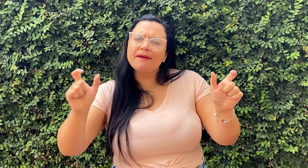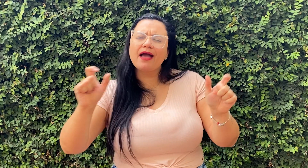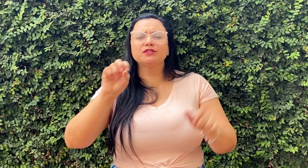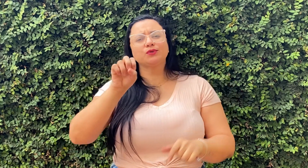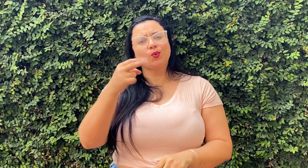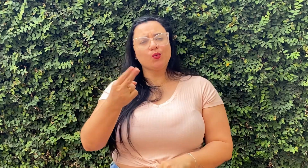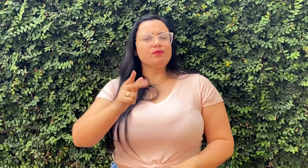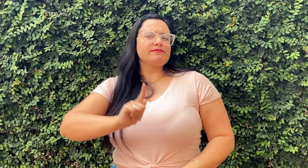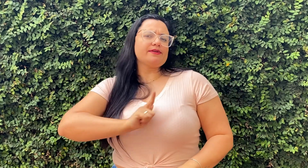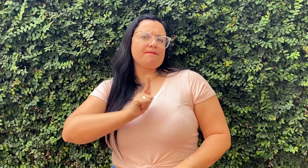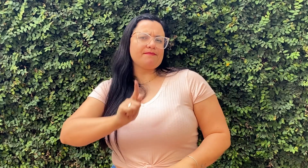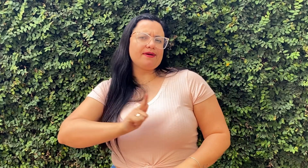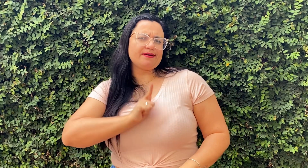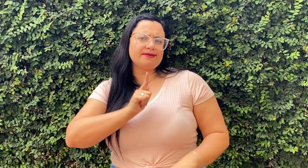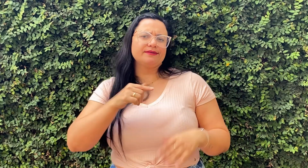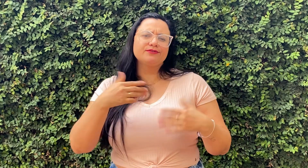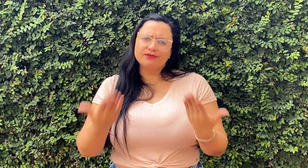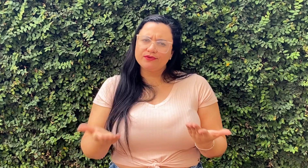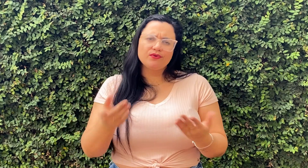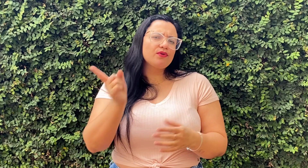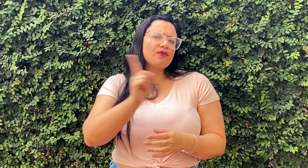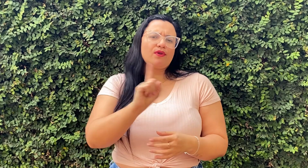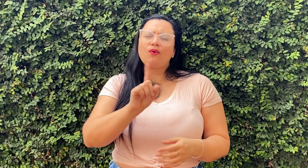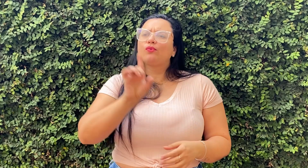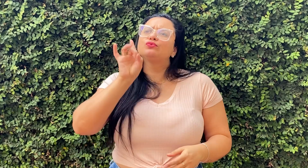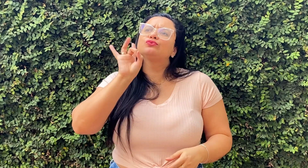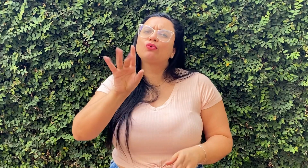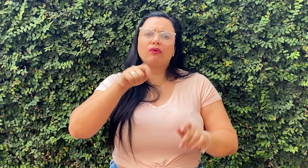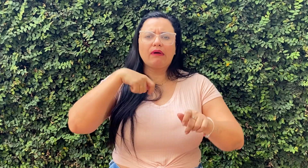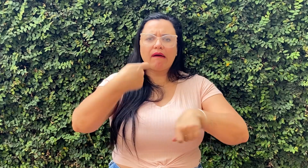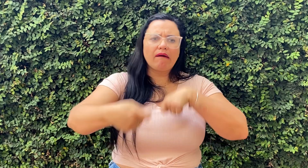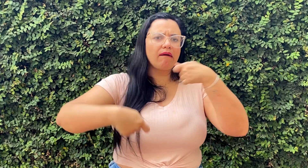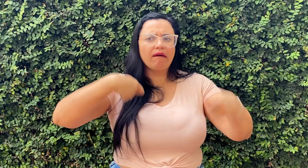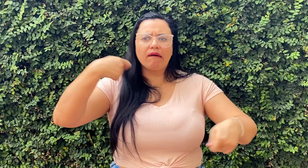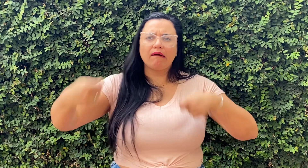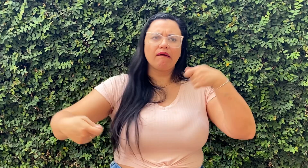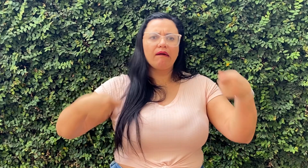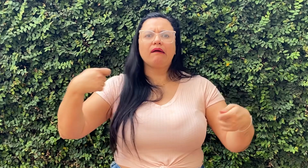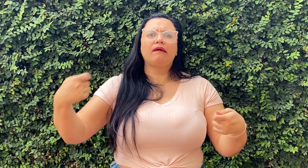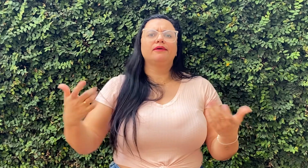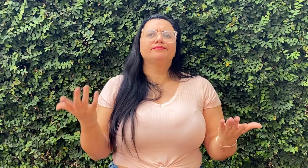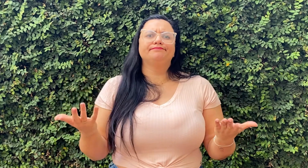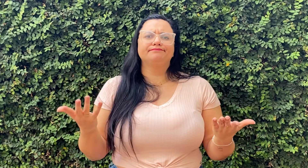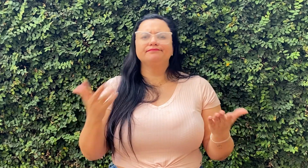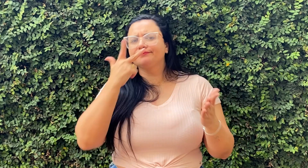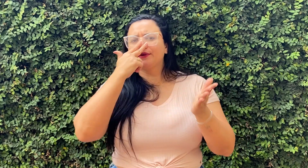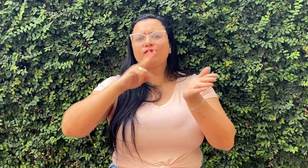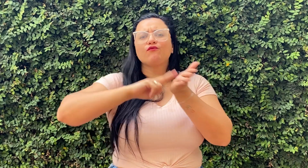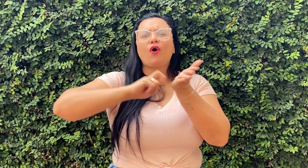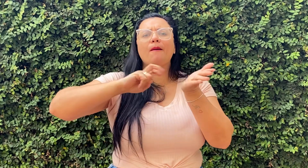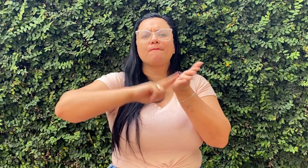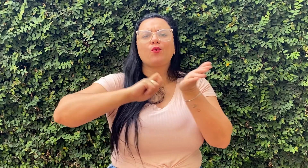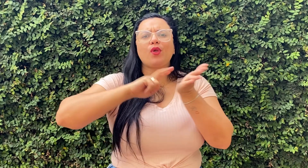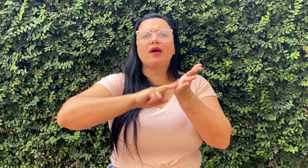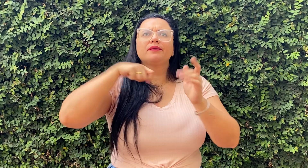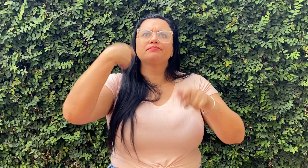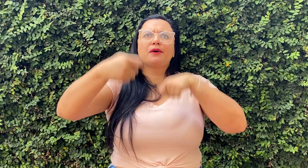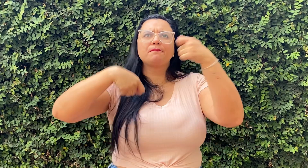questão da gramática também é importante você conhecer. Não adianta você só aprender os sinais isolados, só ter